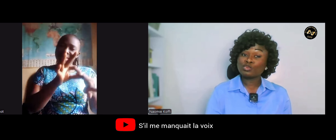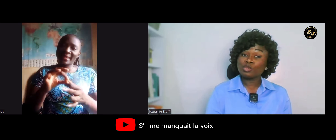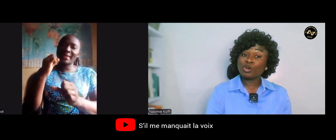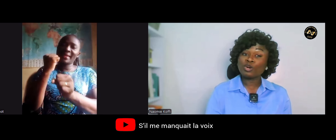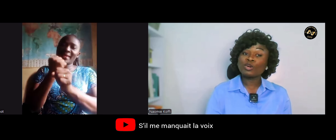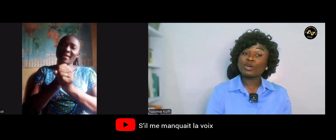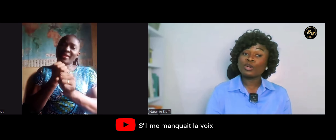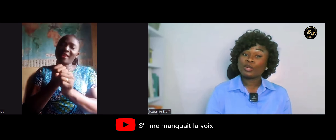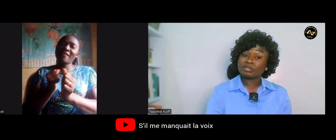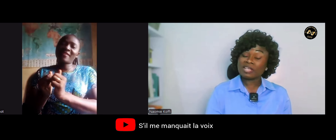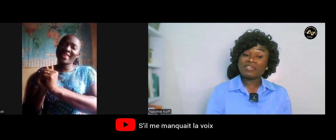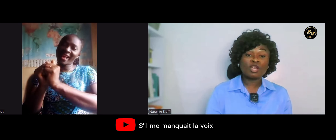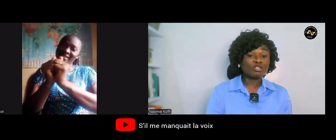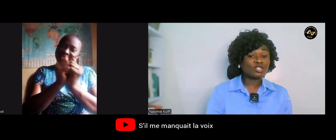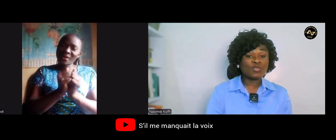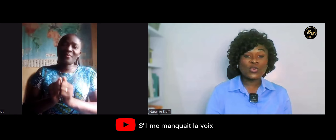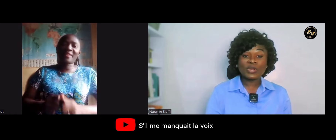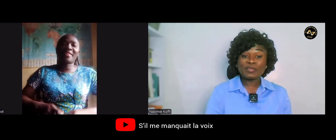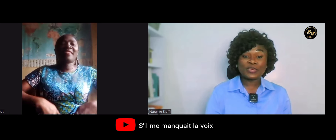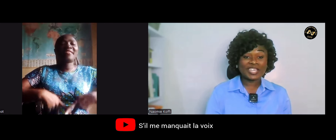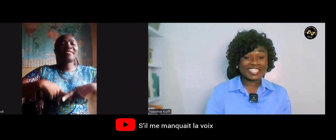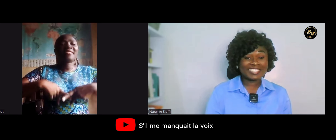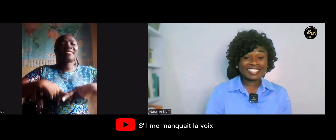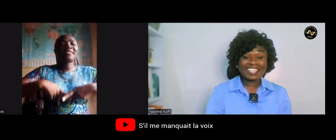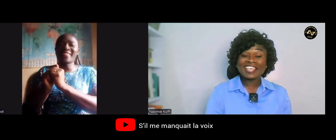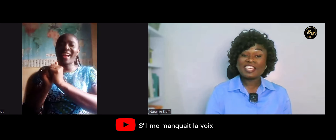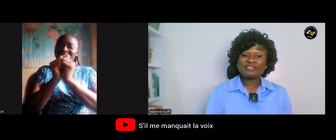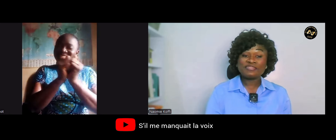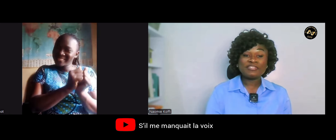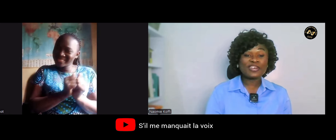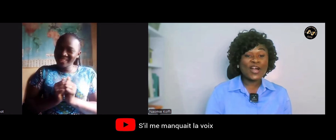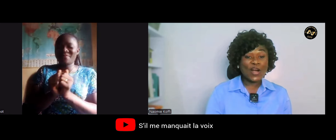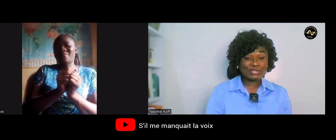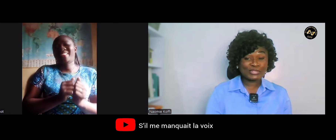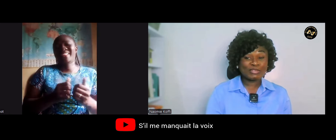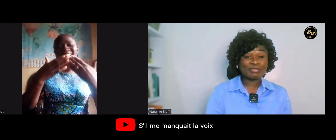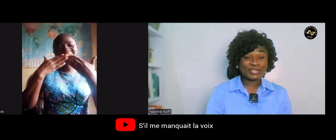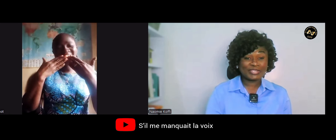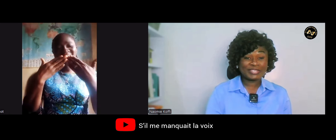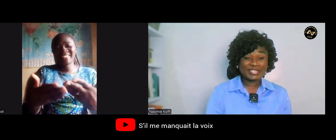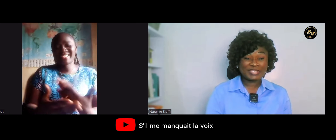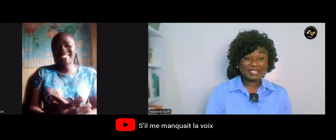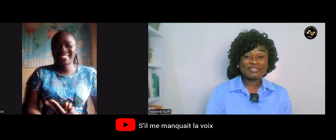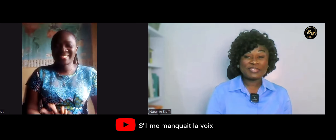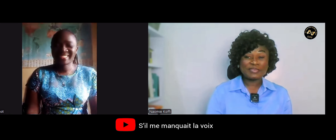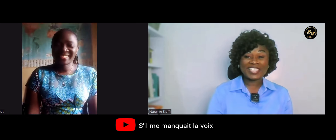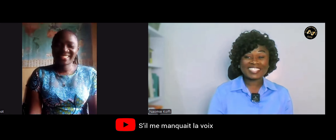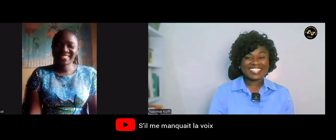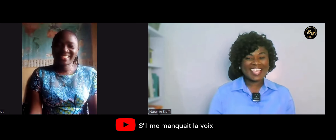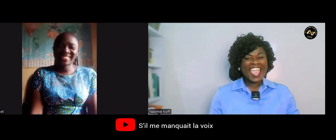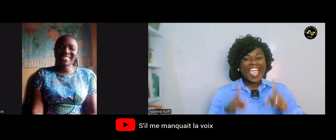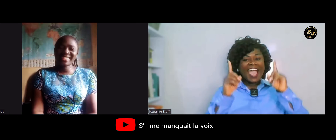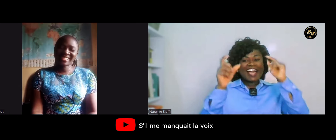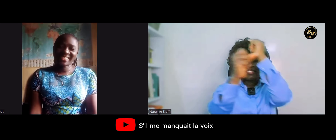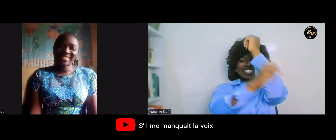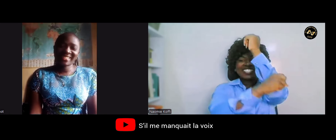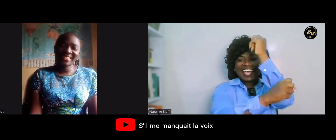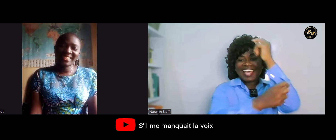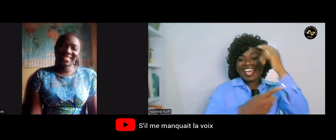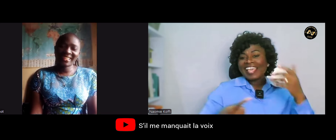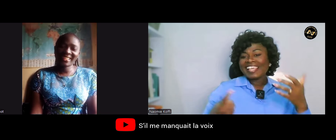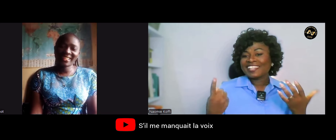Nous voulons travailler ensemble, collaborer et vivre ensemble. Je vous remercie.